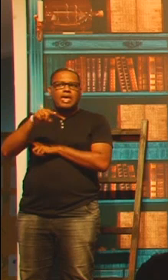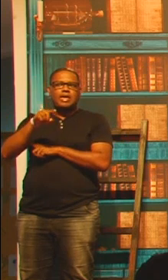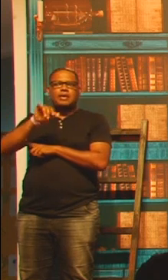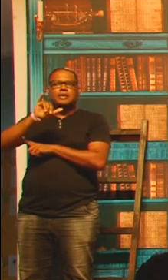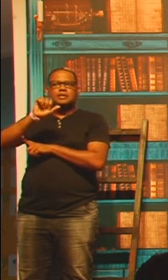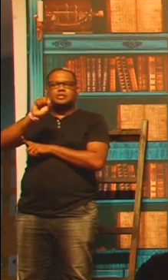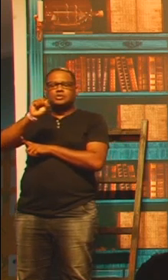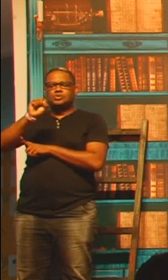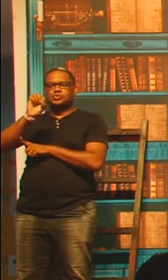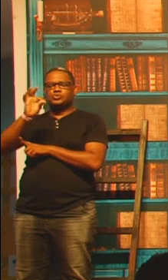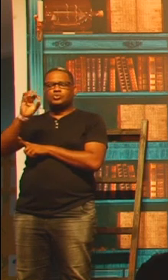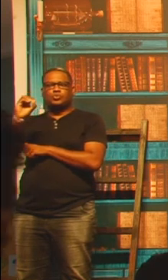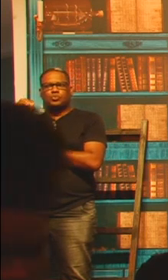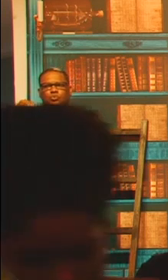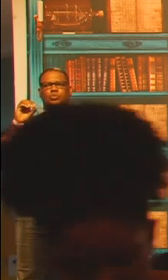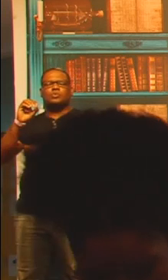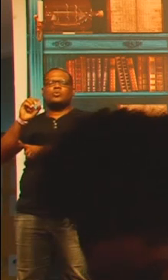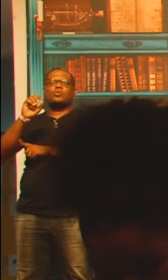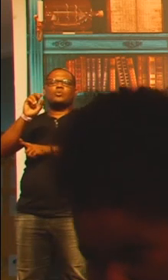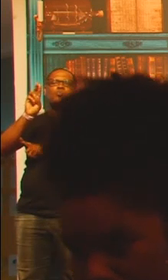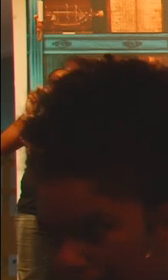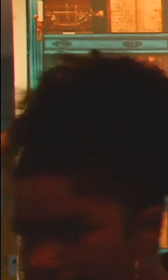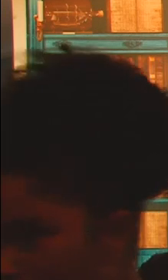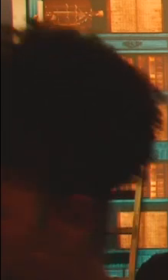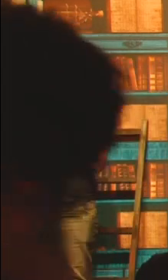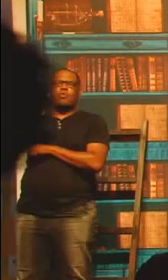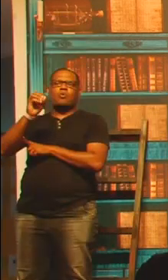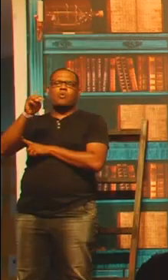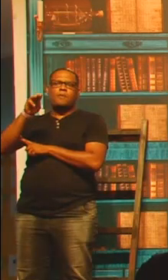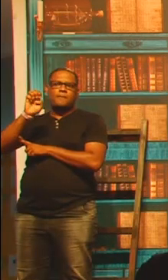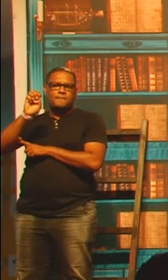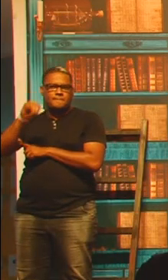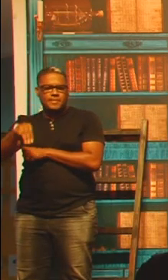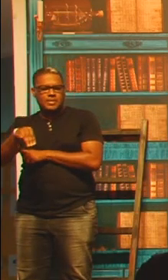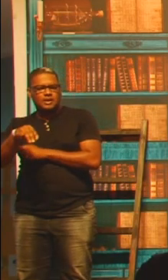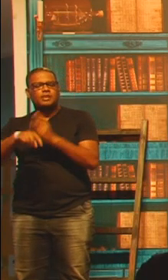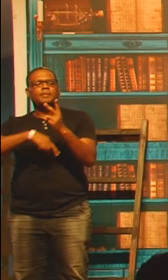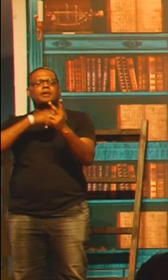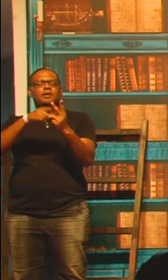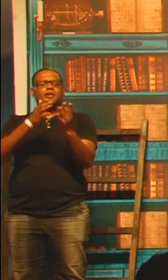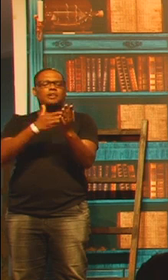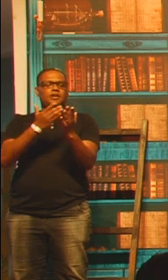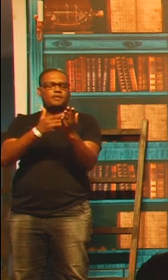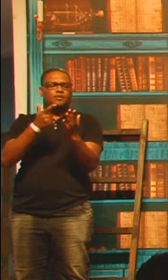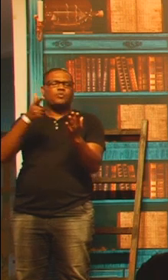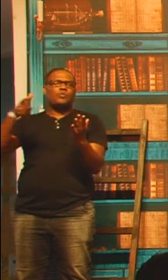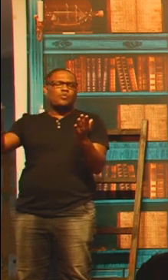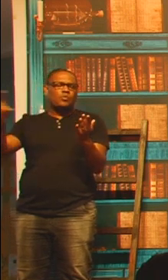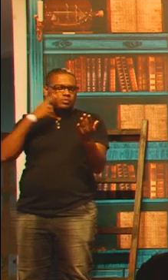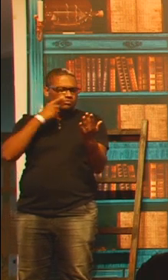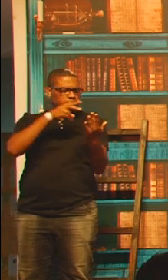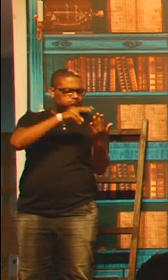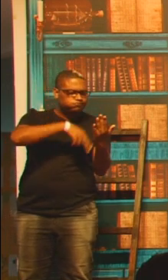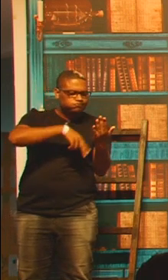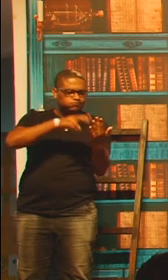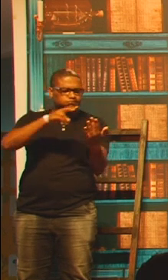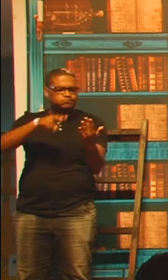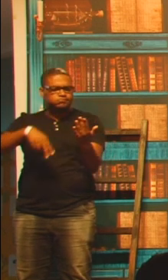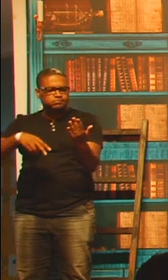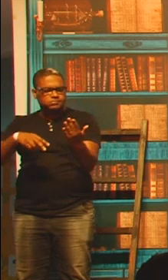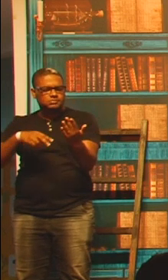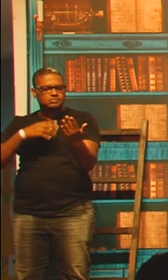é, né, uma obra-prima, mas também li A Noite, do Elie Wiesel. Então, e aí deu um